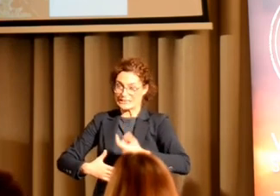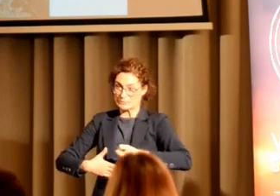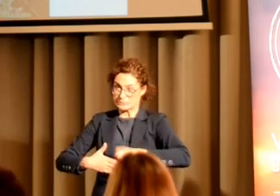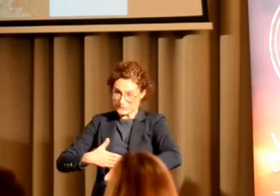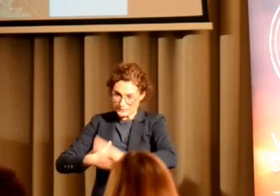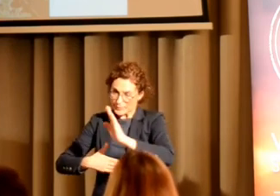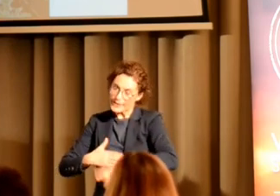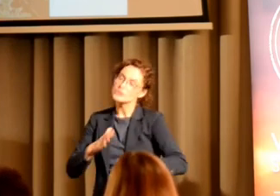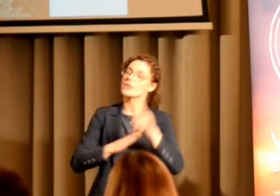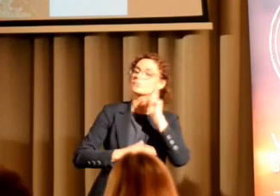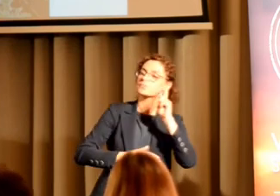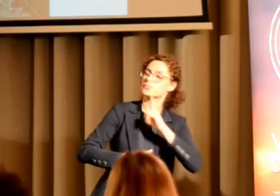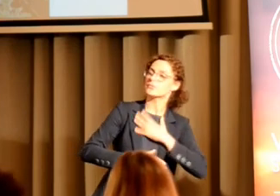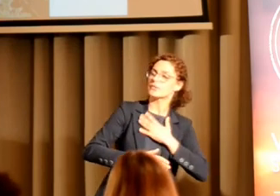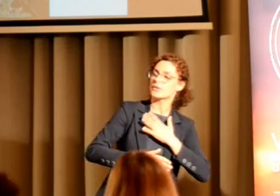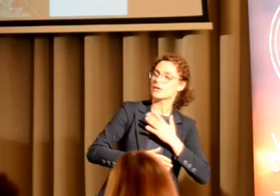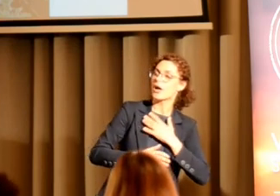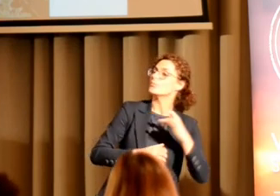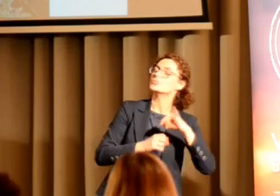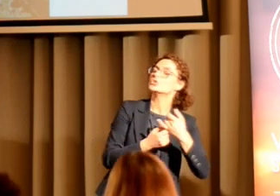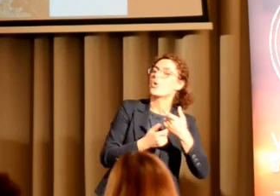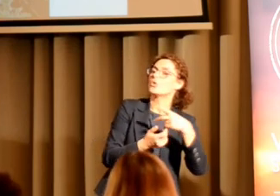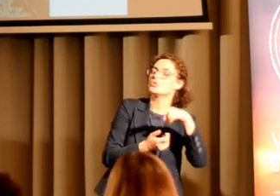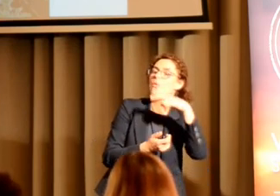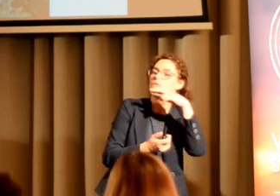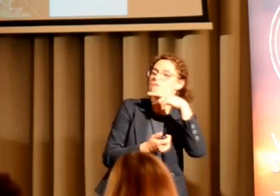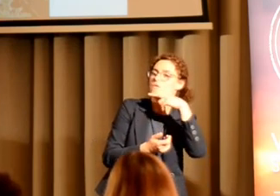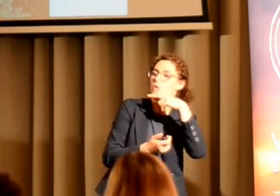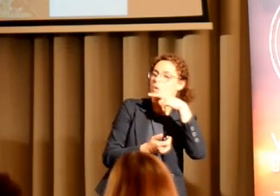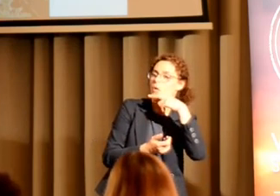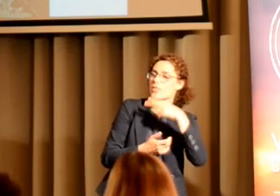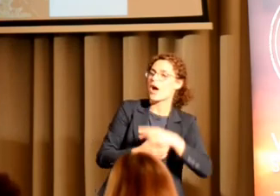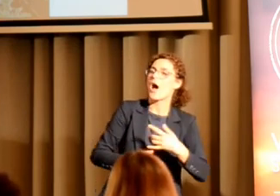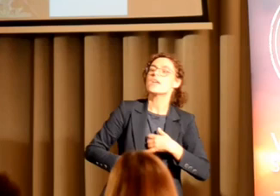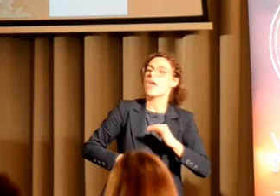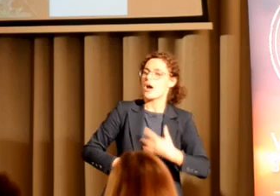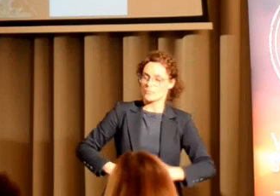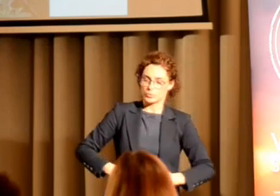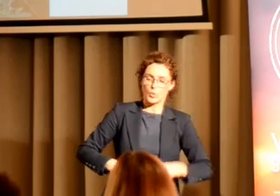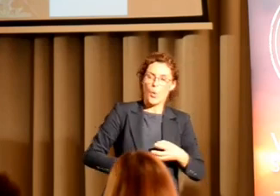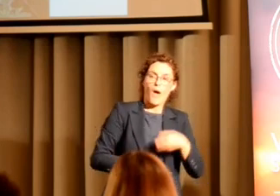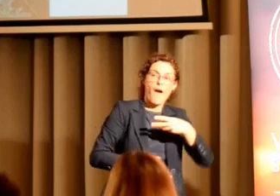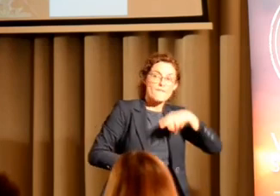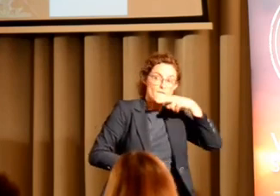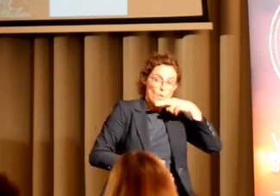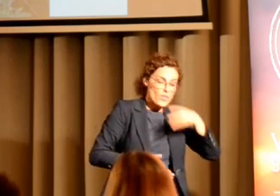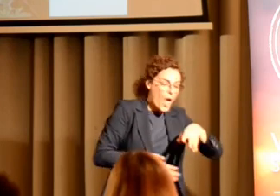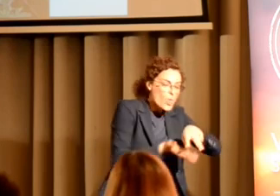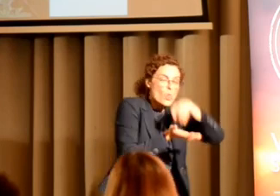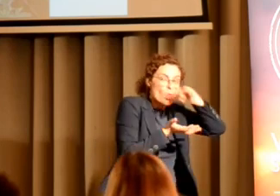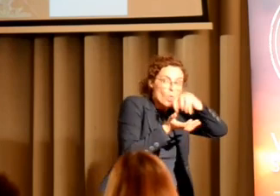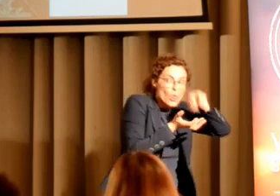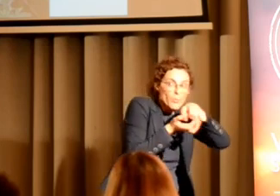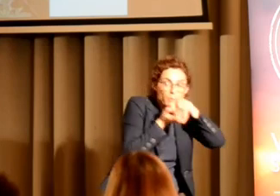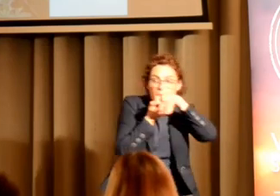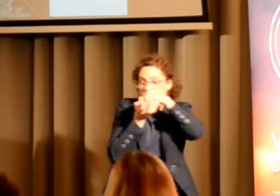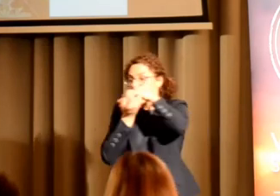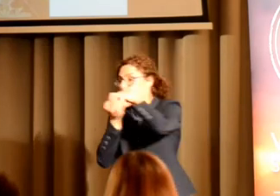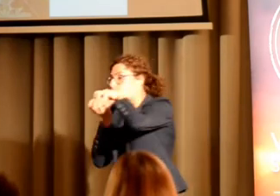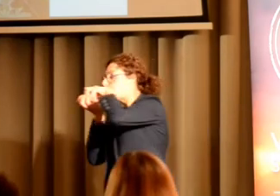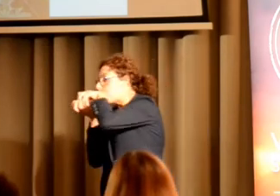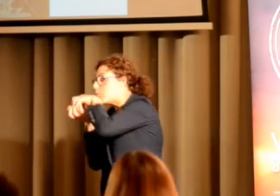nogach, wodę z pobliskiego zbiornika w brzuchu po prostu. I ją poił tą wodą, bo ona już nie była w